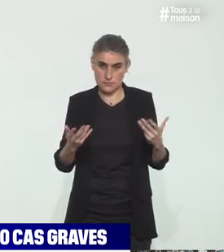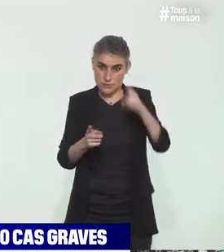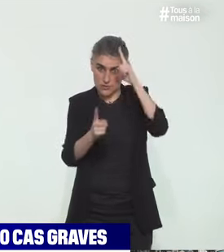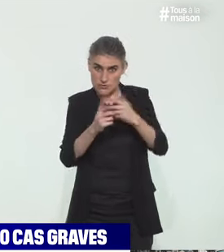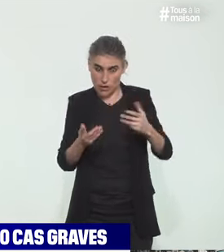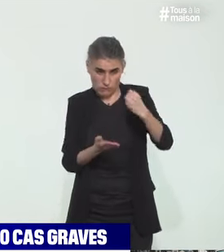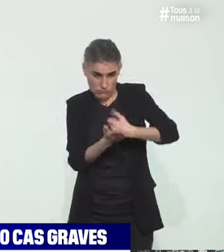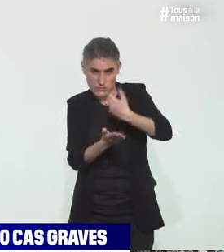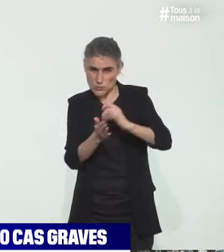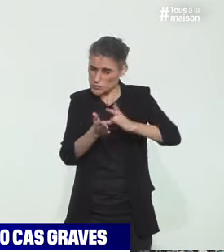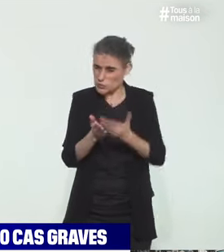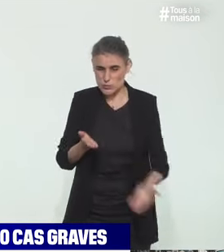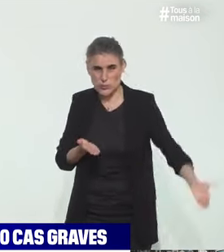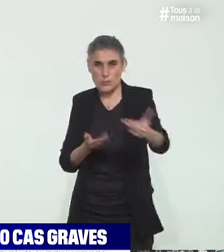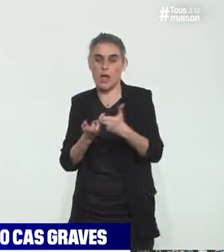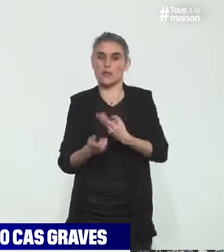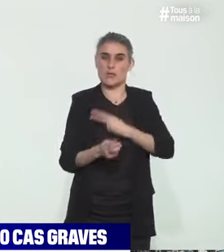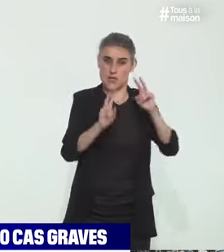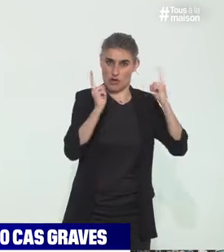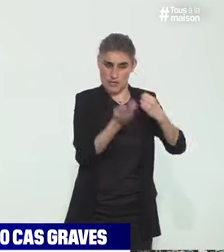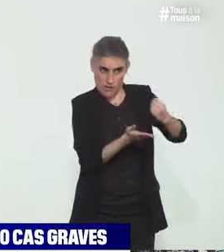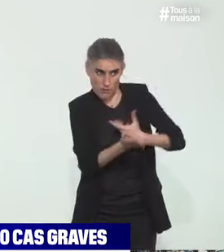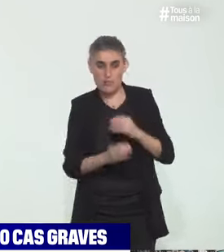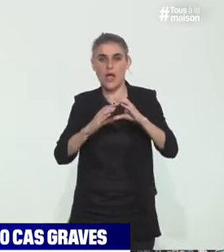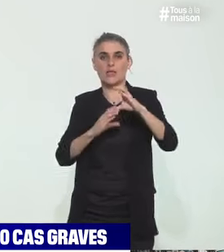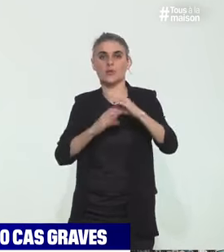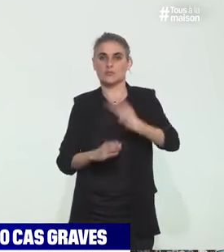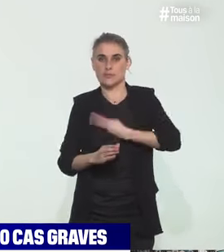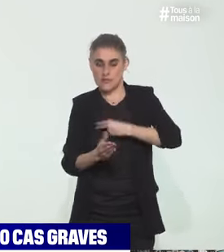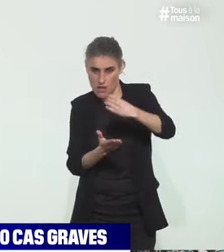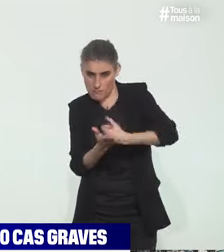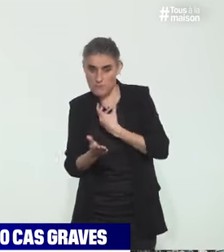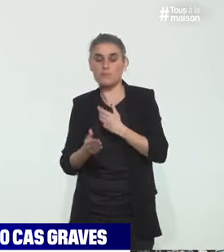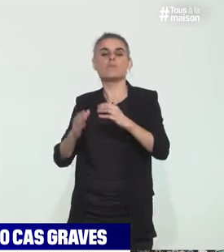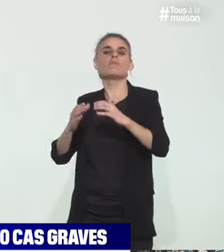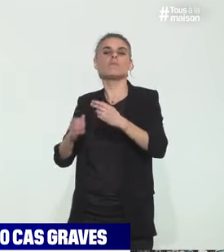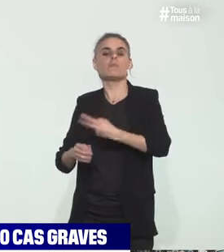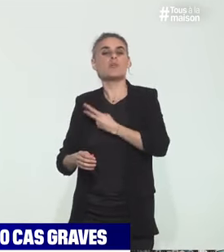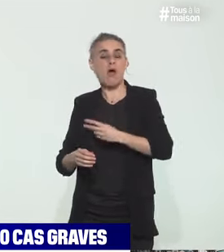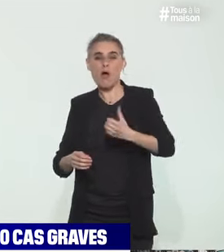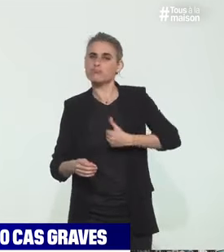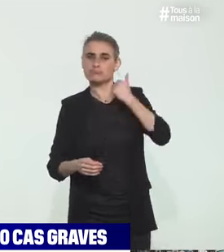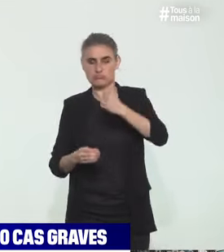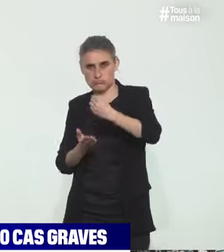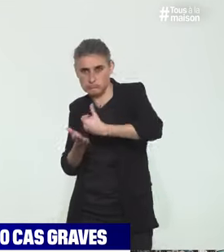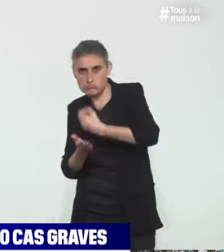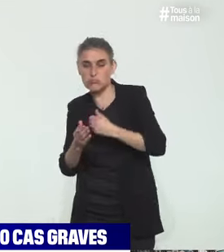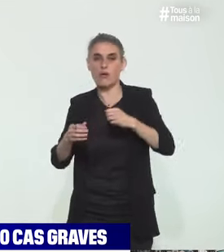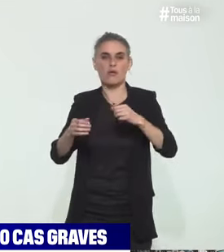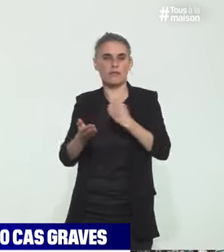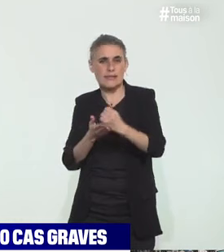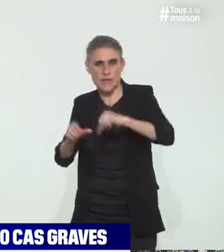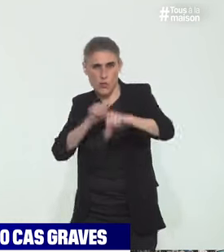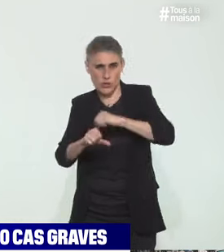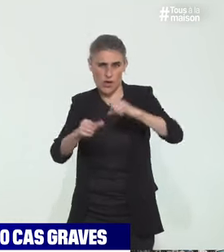ces indicateurs, le recours aux médecins généralistes, le recours à SOS Médecins, le recours aux médecins sentinelles, le recours aux tests par les laboratoires sentinelles, pour